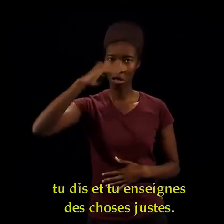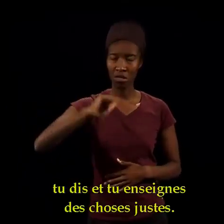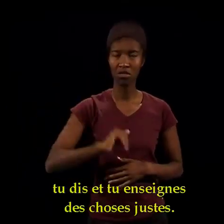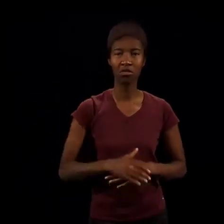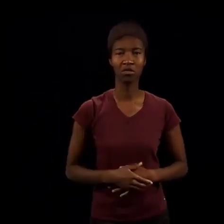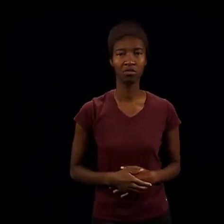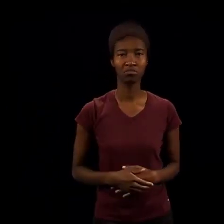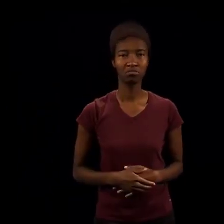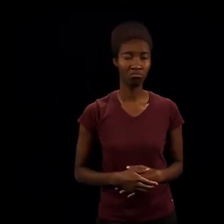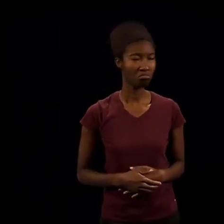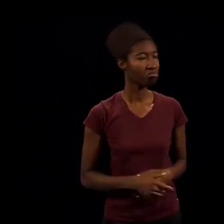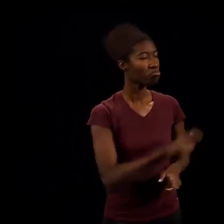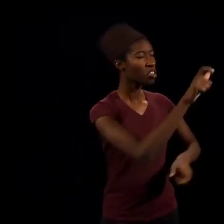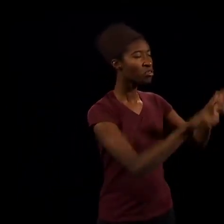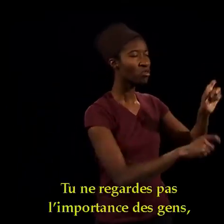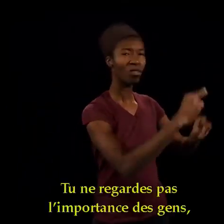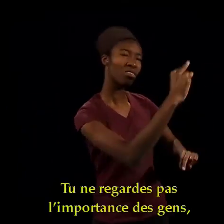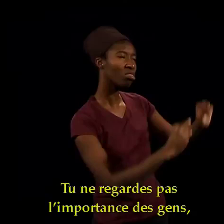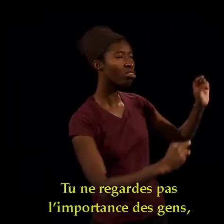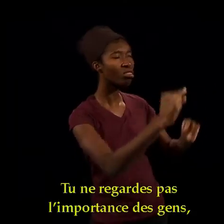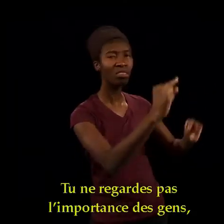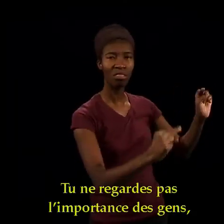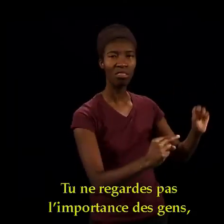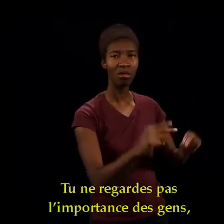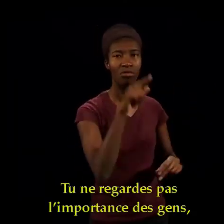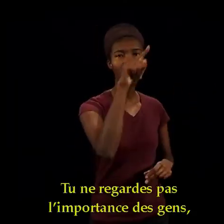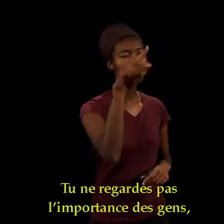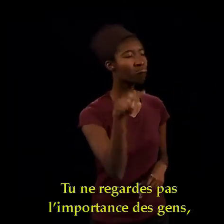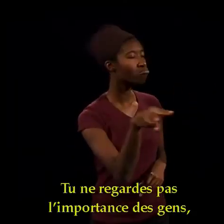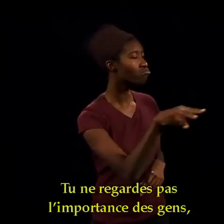justes. Tu ne regardes pas l'importance des gens.